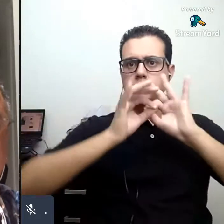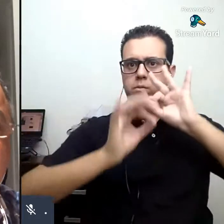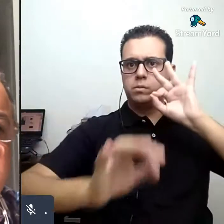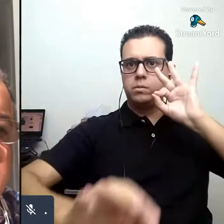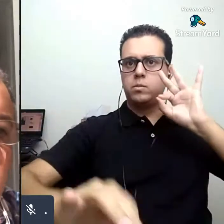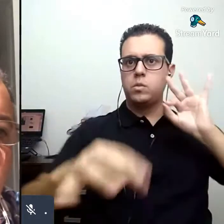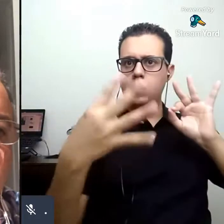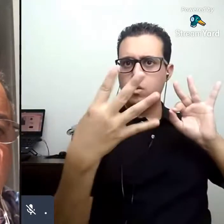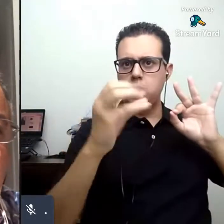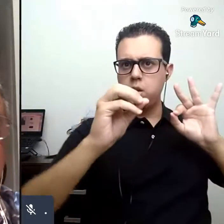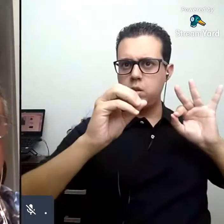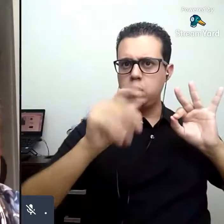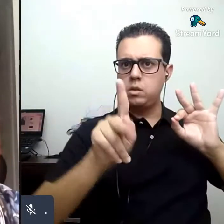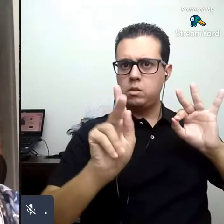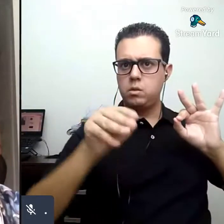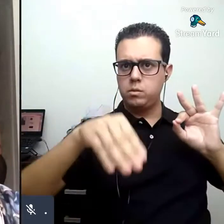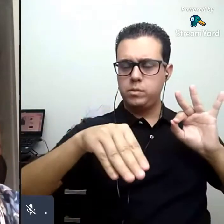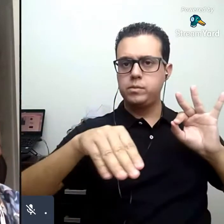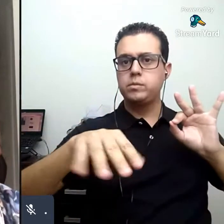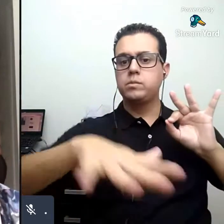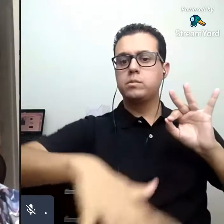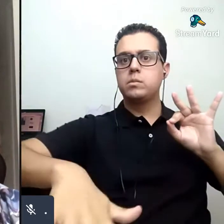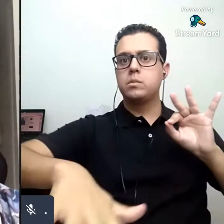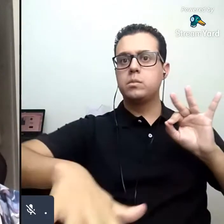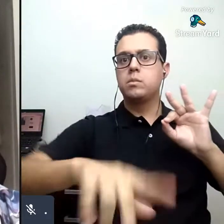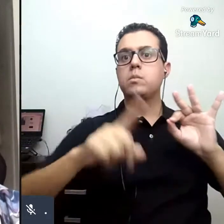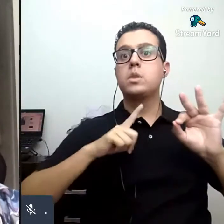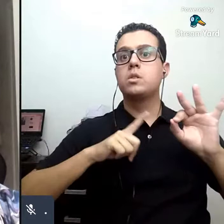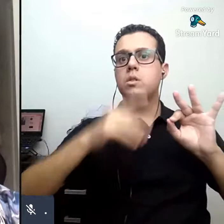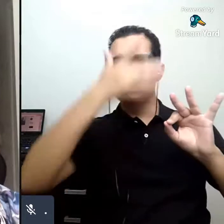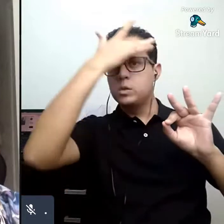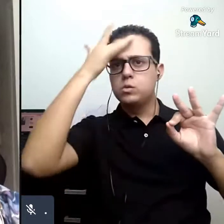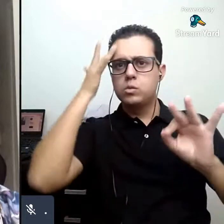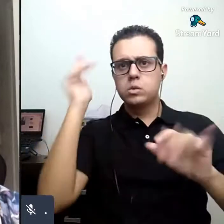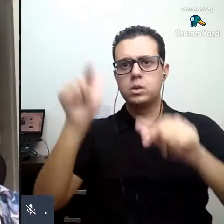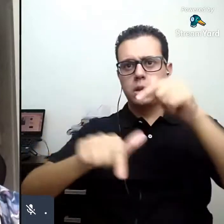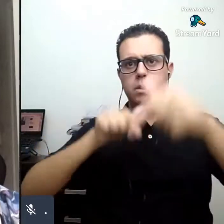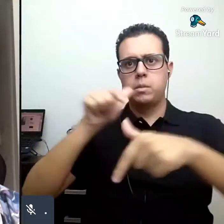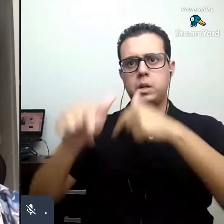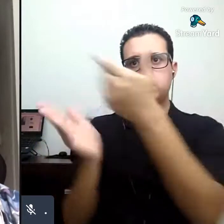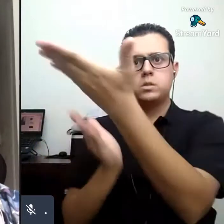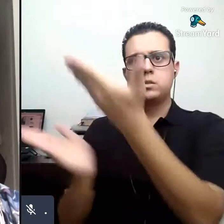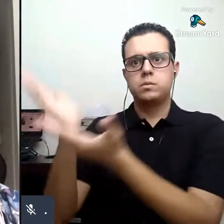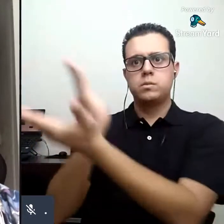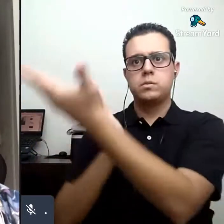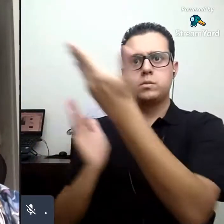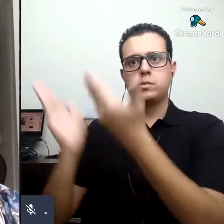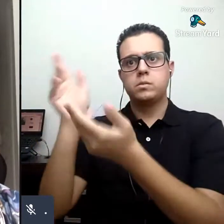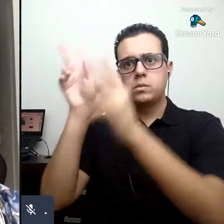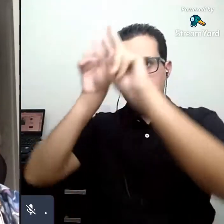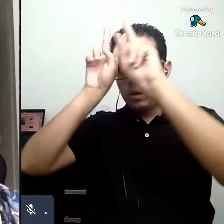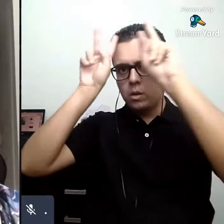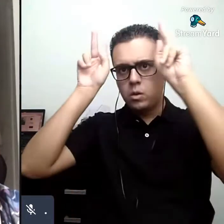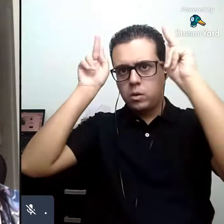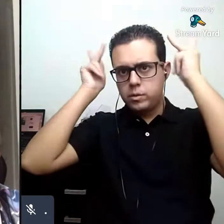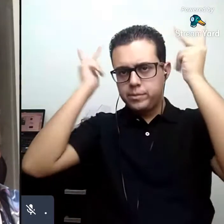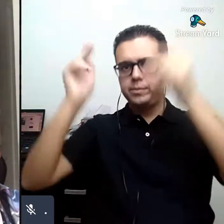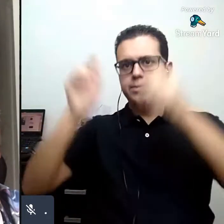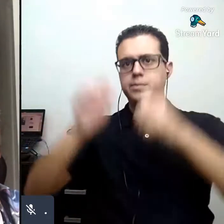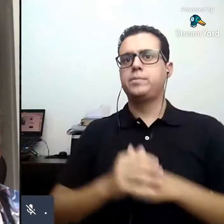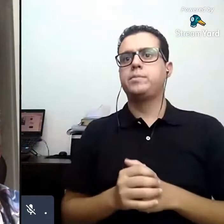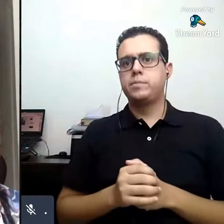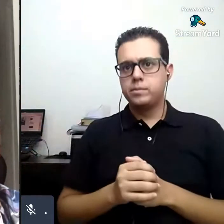um oficial do rei, um oficial de Herodes, ele ouve falar